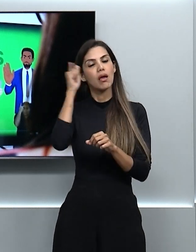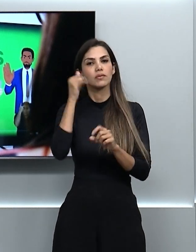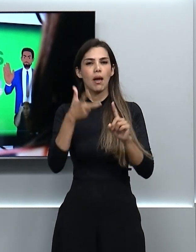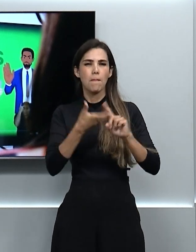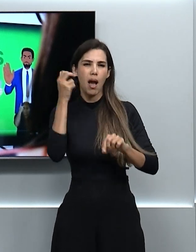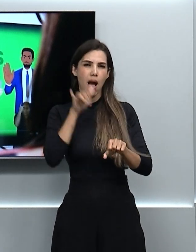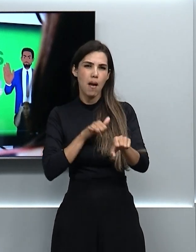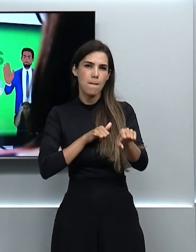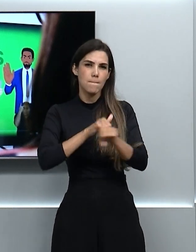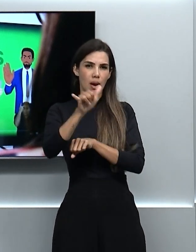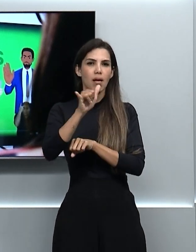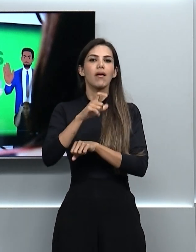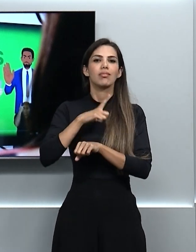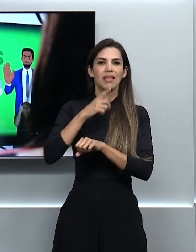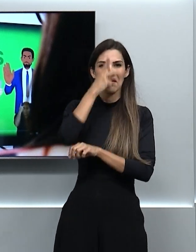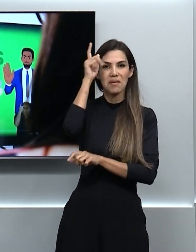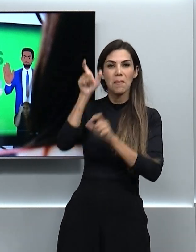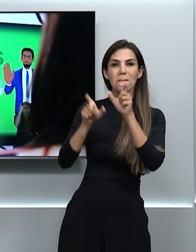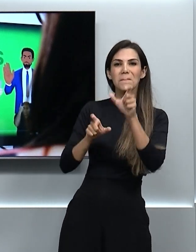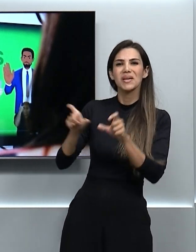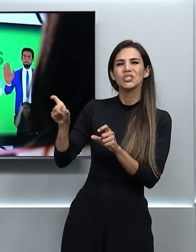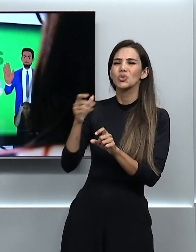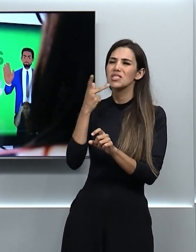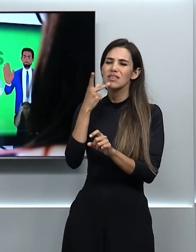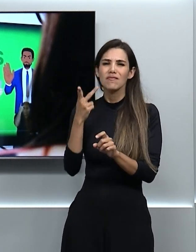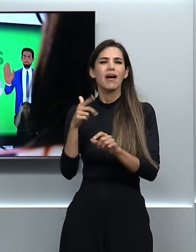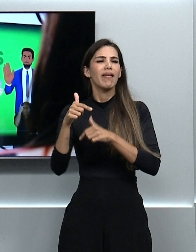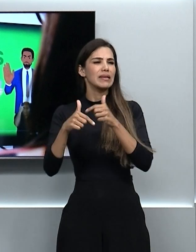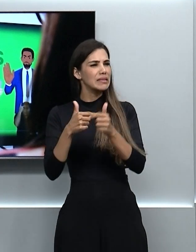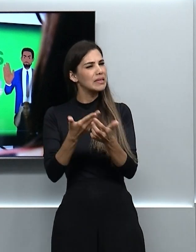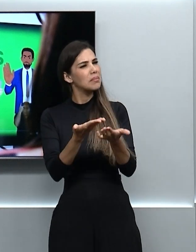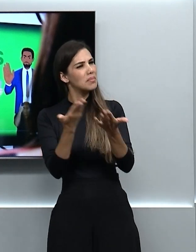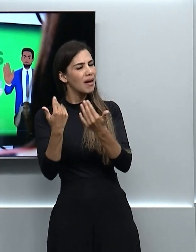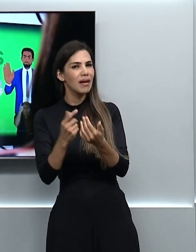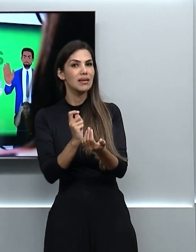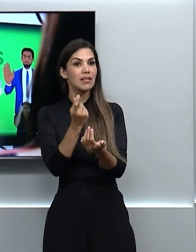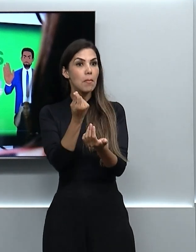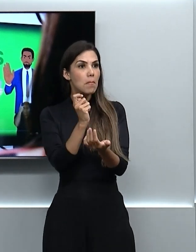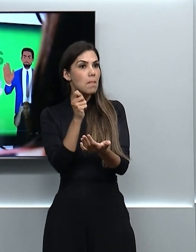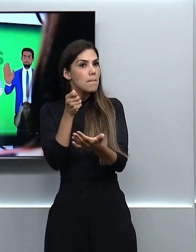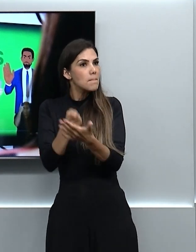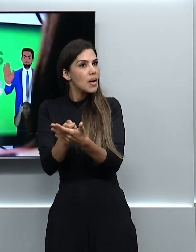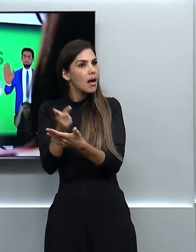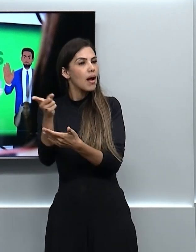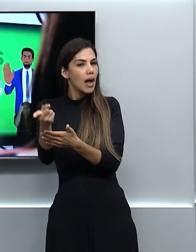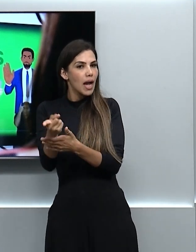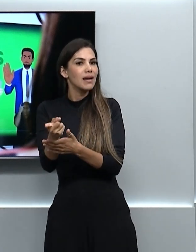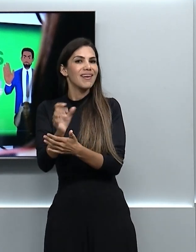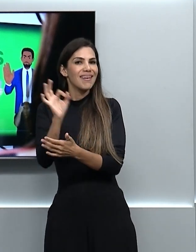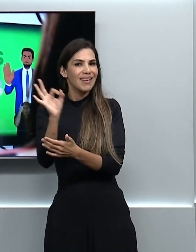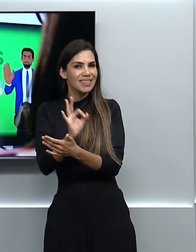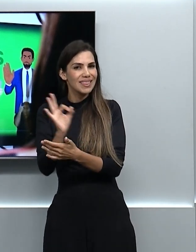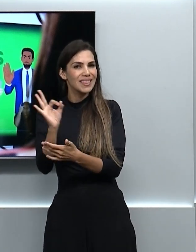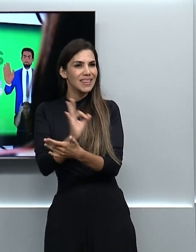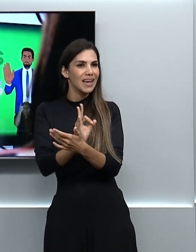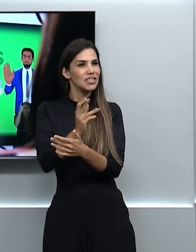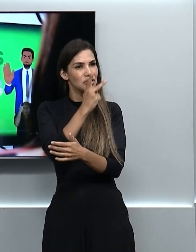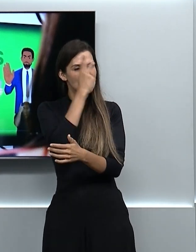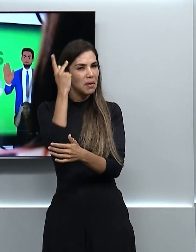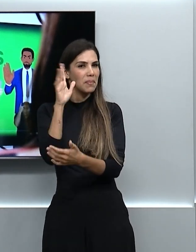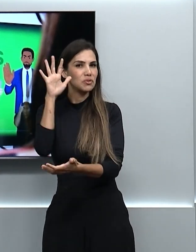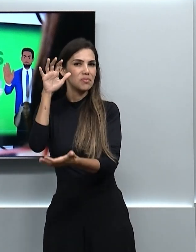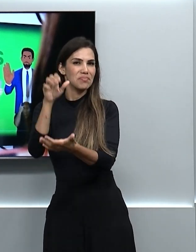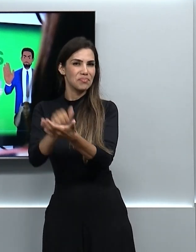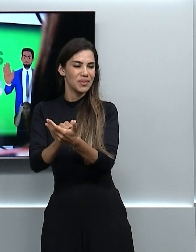sendo praticadas por falsos facilitadores, que estariam cobrando taxas indevidas para a inserção de pessoas